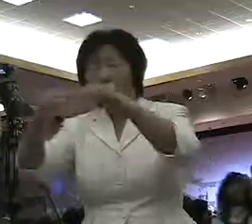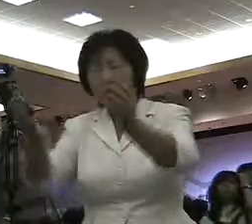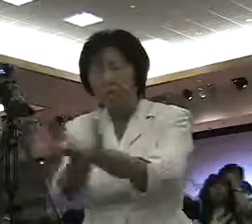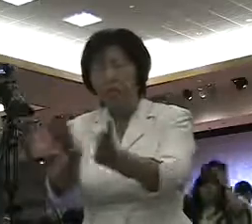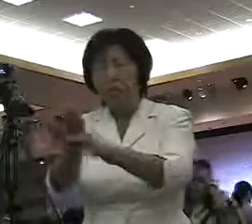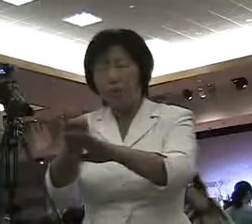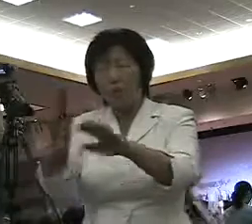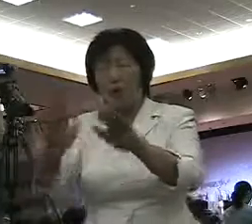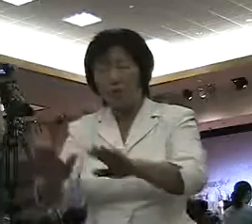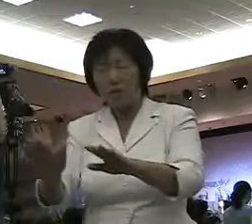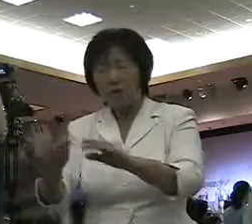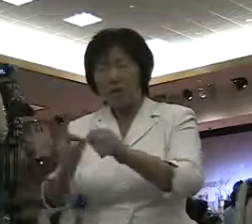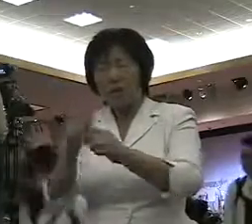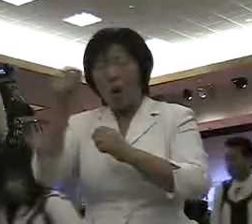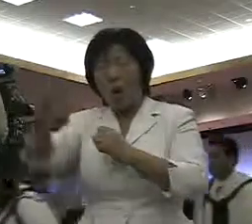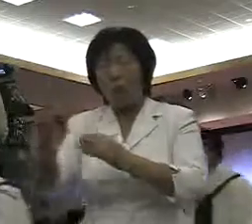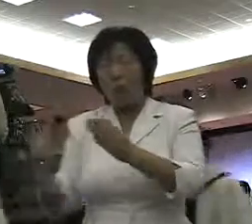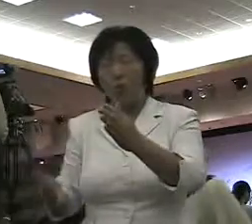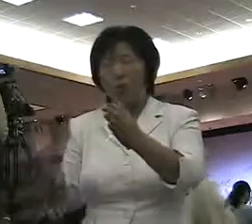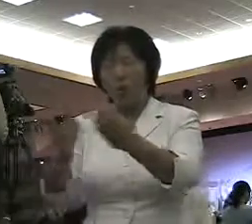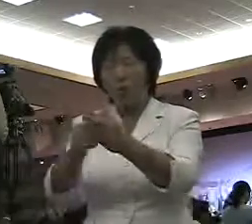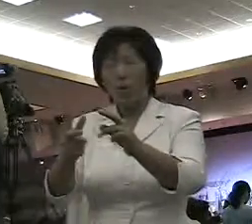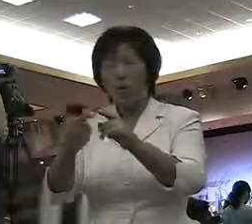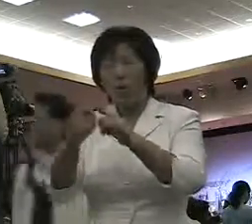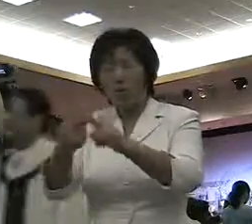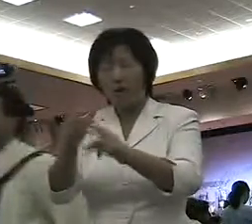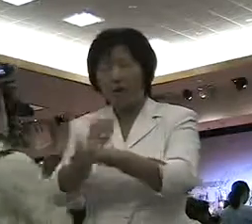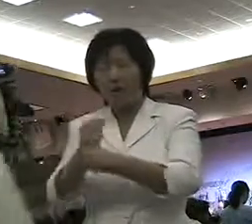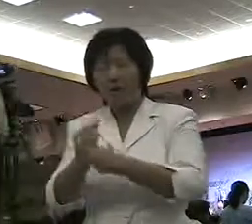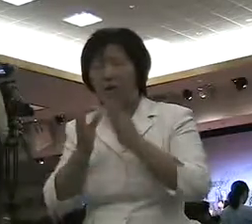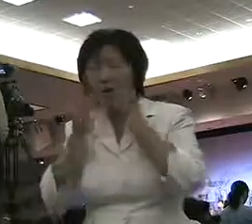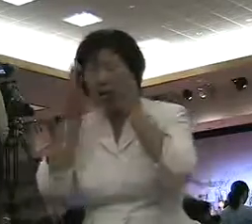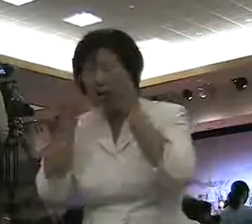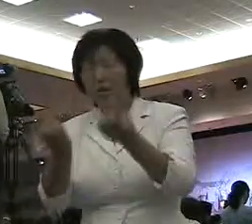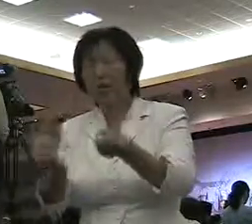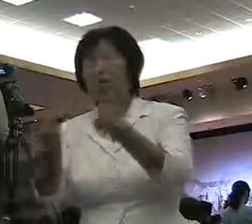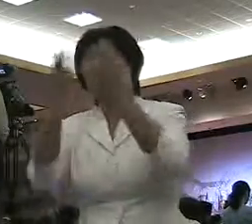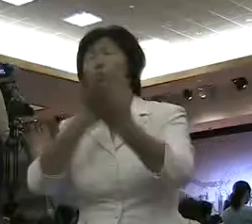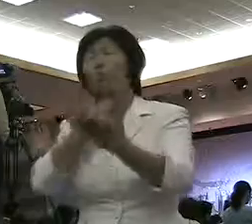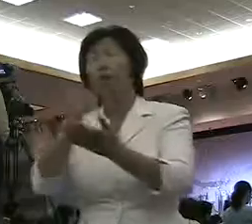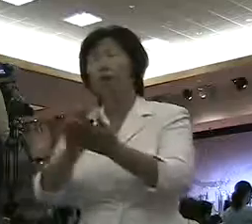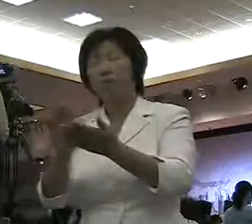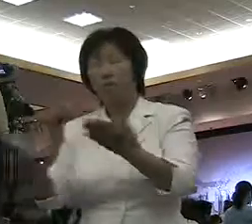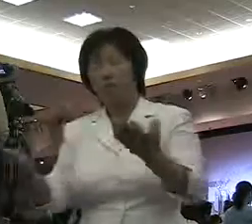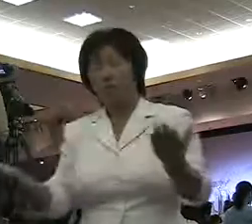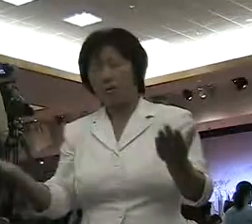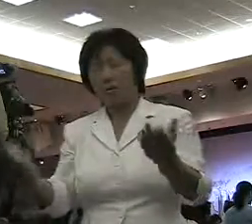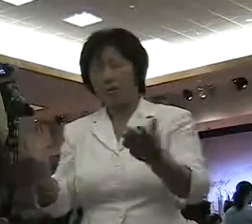이제로부터 영원토록 함께하여 주시옵기를 간절히 축원하옵나이다.